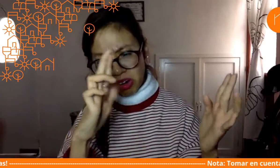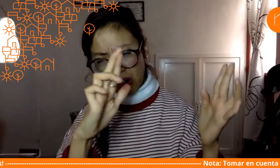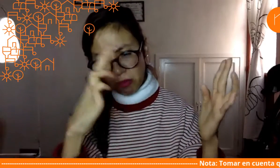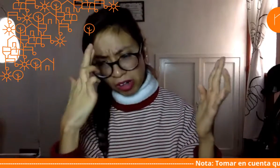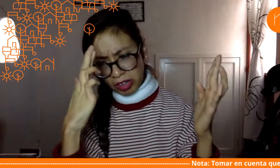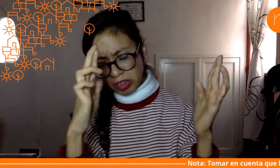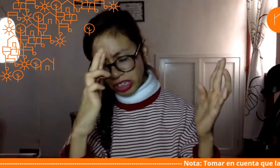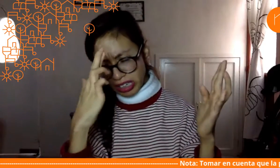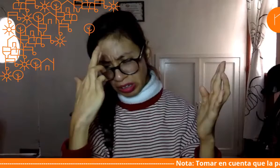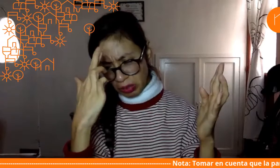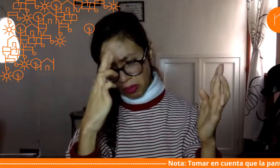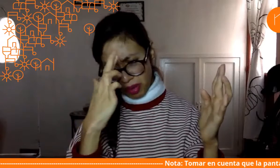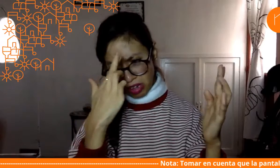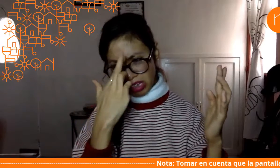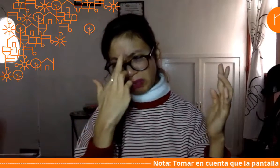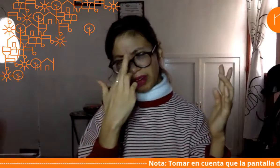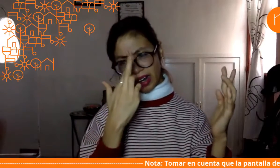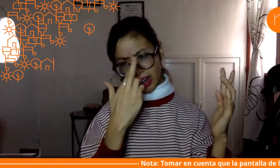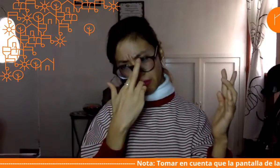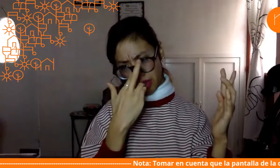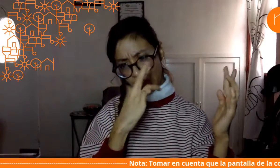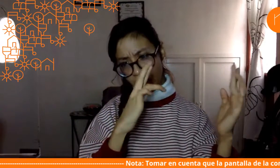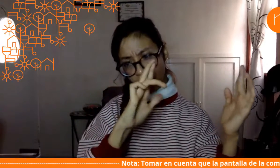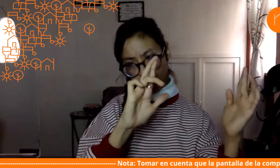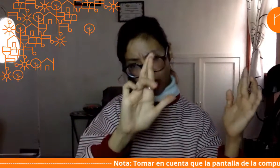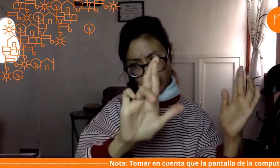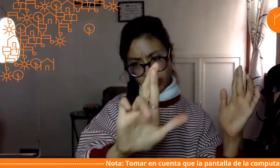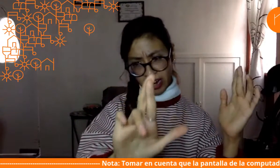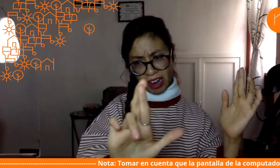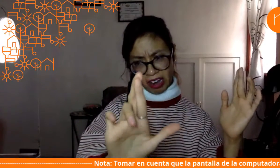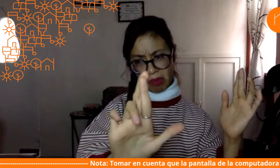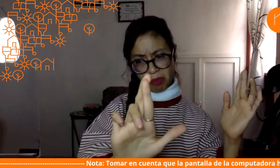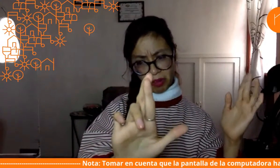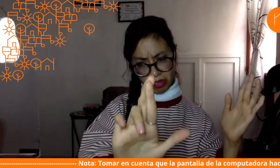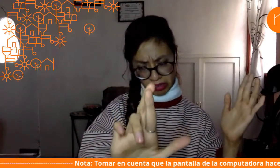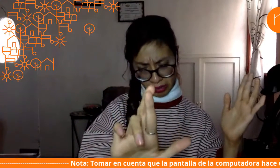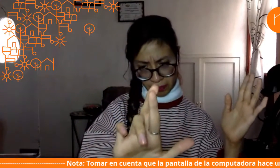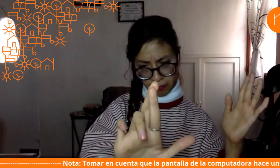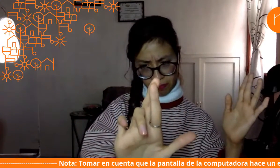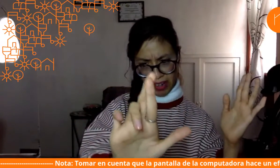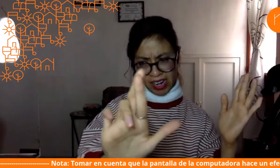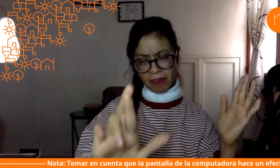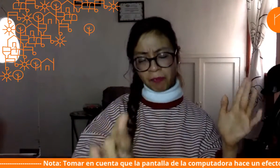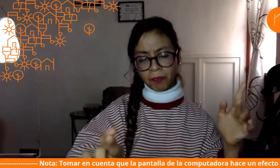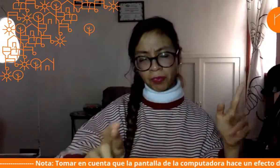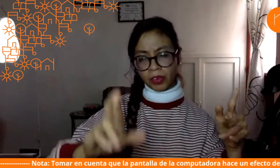configuro, volteo tantito mi mano así para que vean mi letra R, pero es, ¿vale?